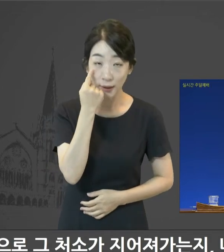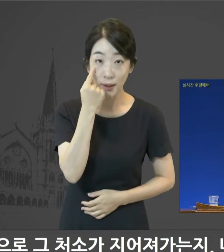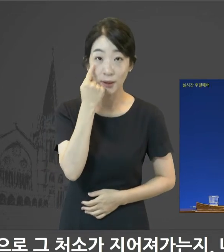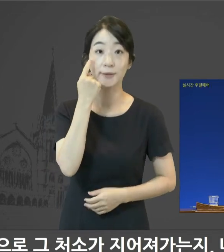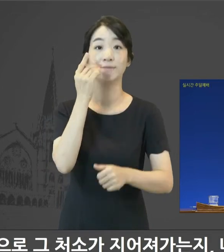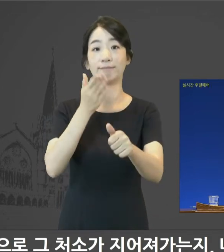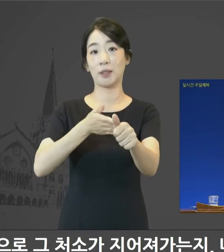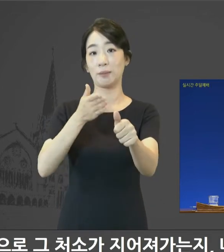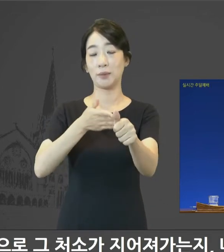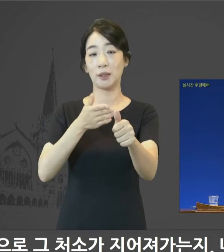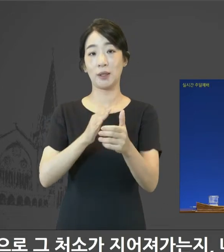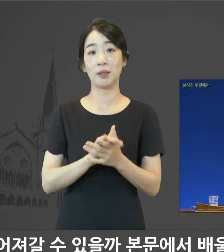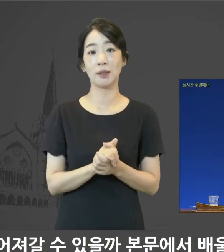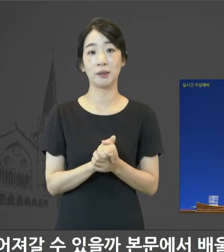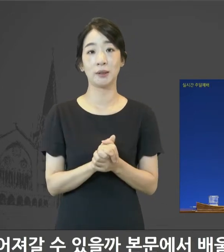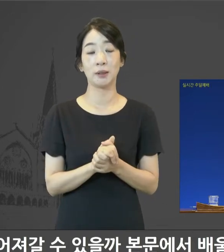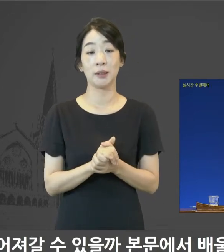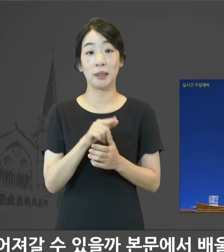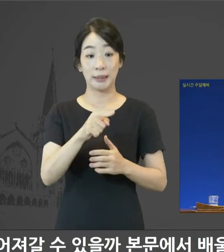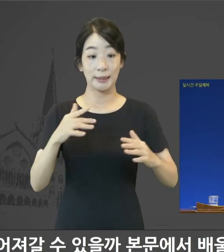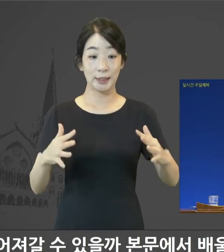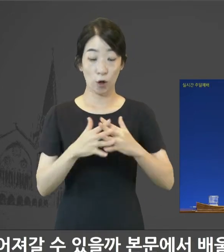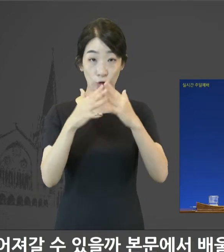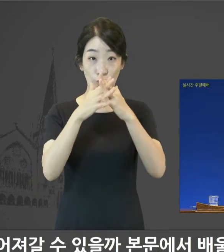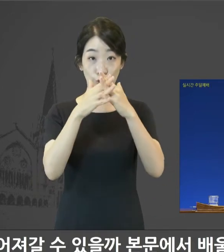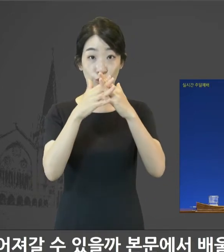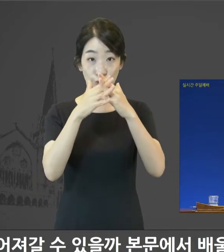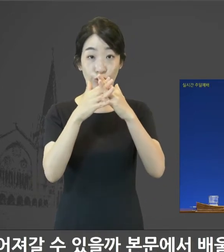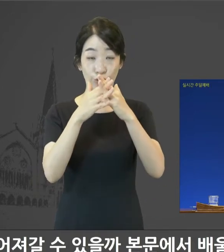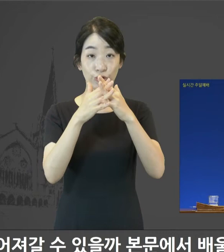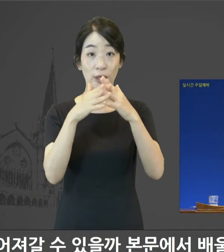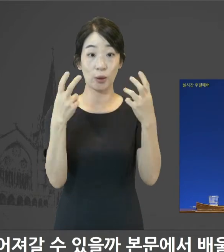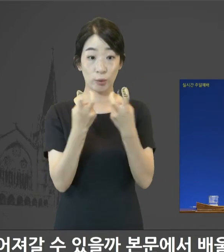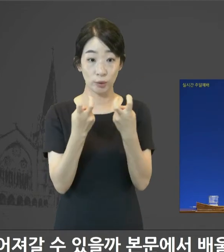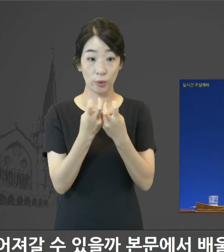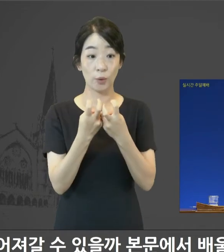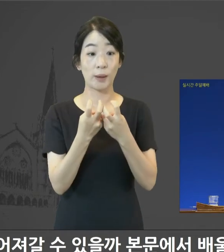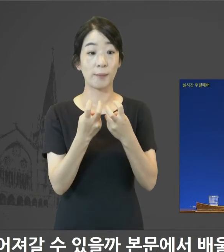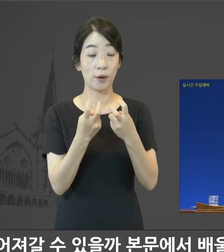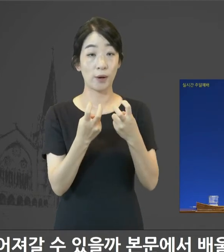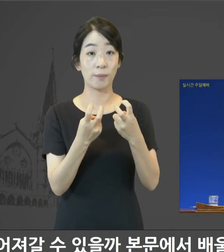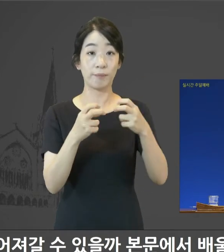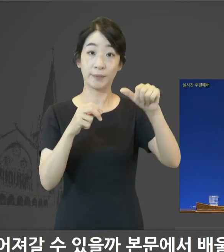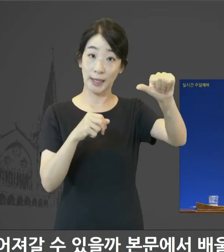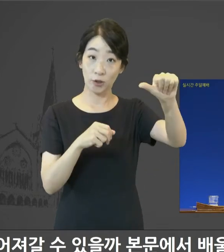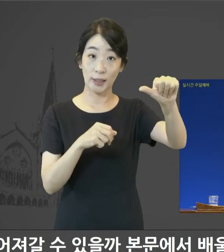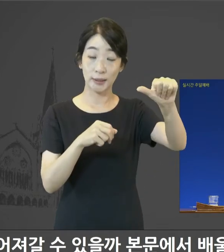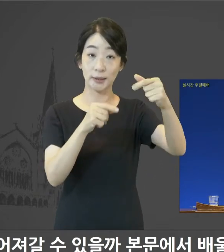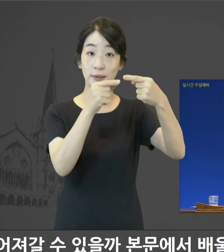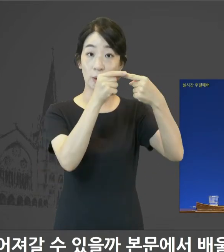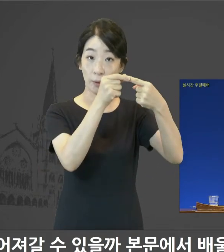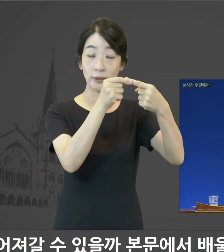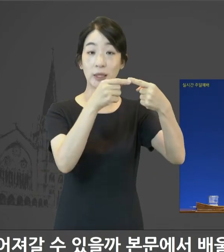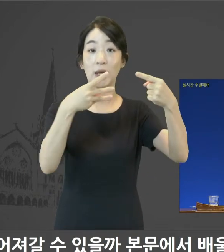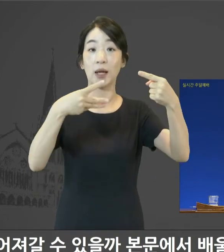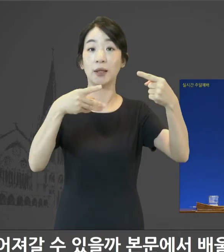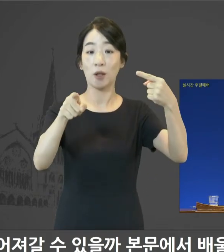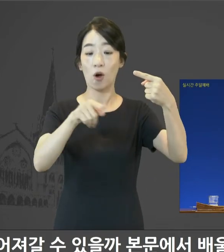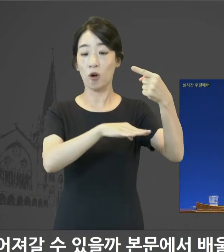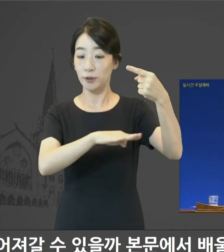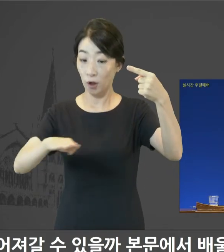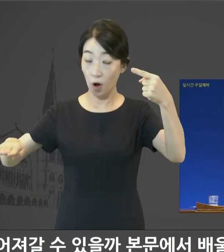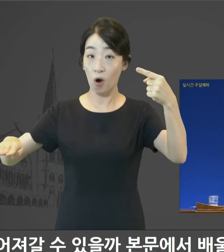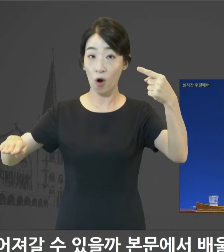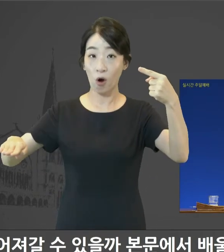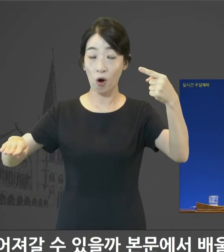첫 번째, 이 건축의 요소 가운데 중요한 것이 터, 이렇게 얘기하면서 사도들과 선지자들의 터 위에 세워졌다라고